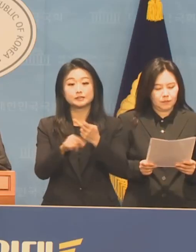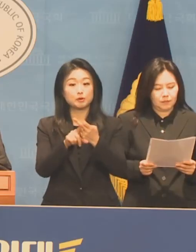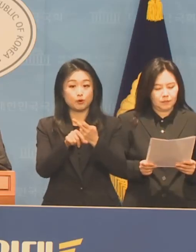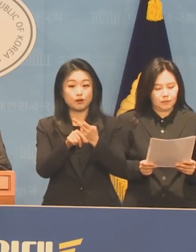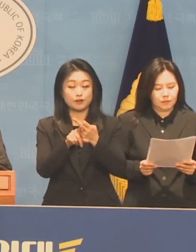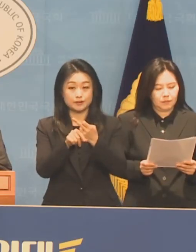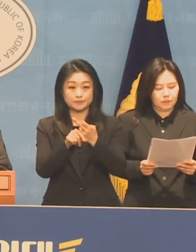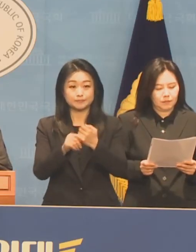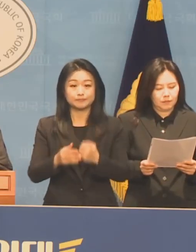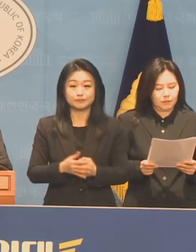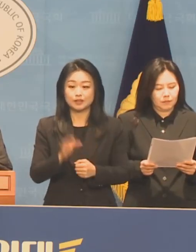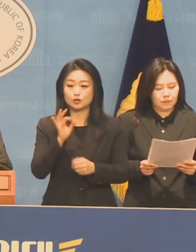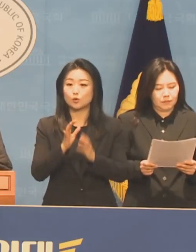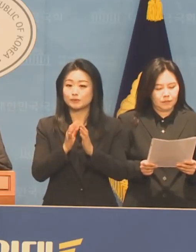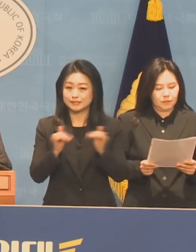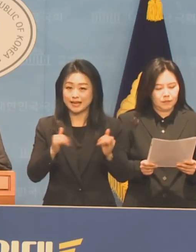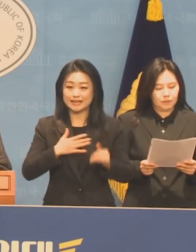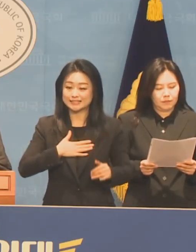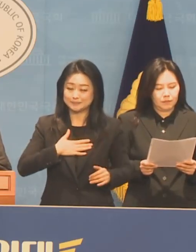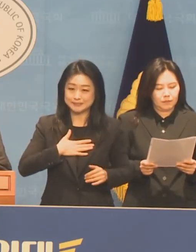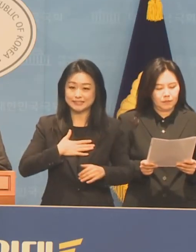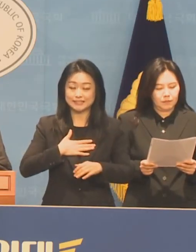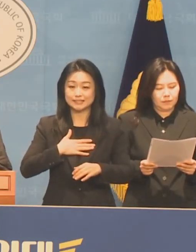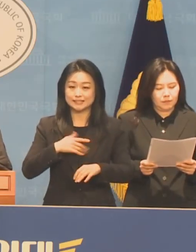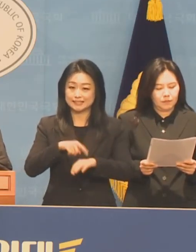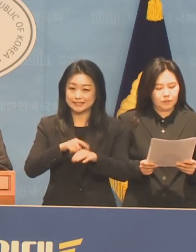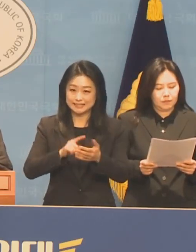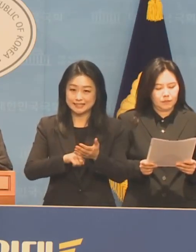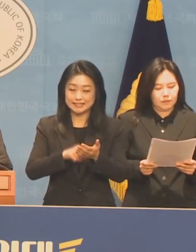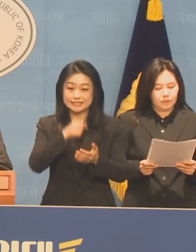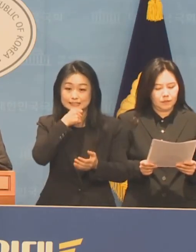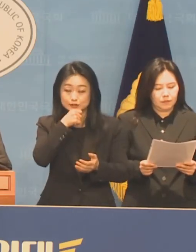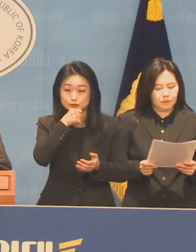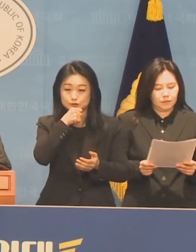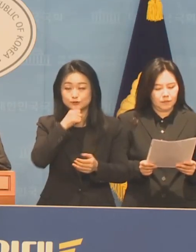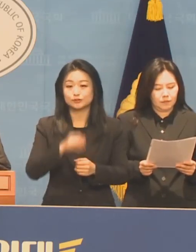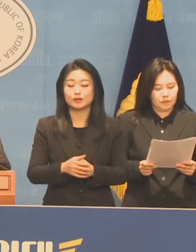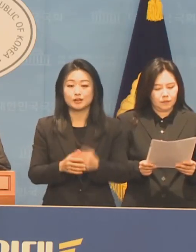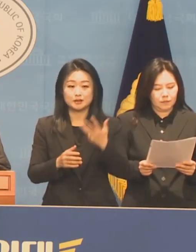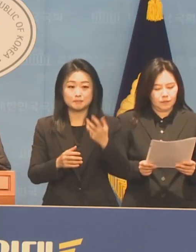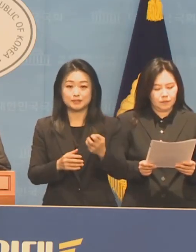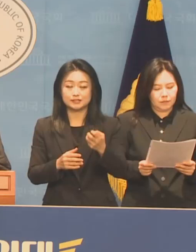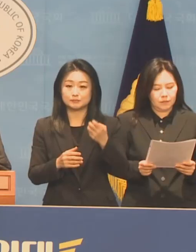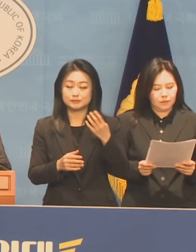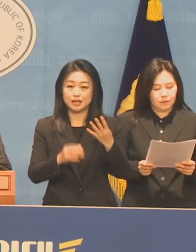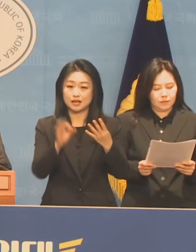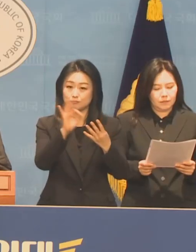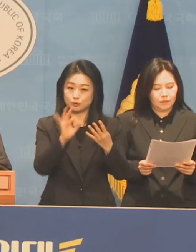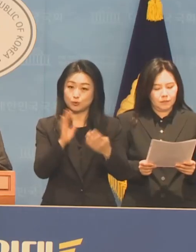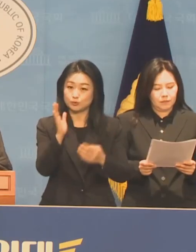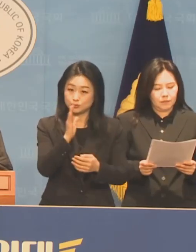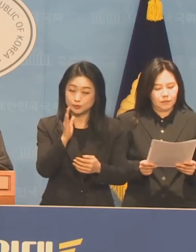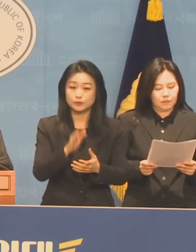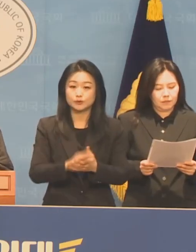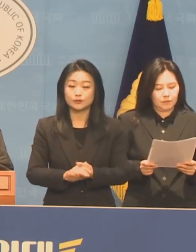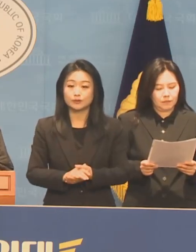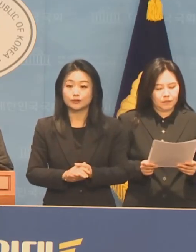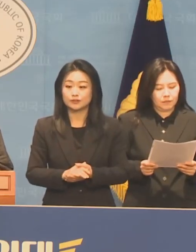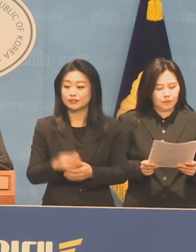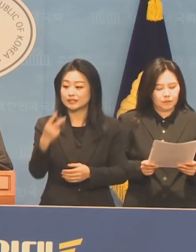소비자 심리지수는 88.4로 갑작스러운 코로나 충격이 가해져서 사회적 이동이